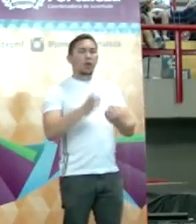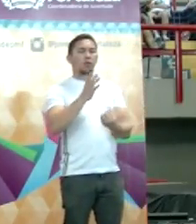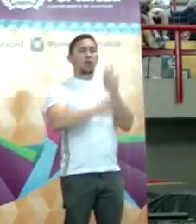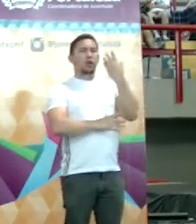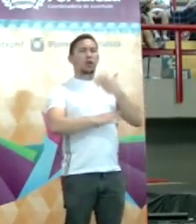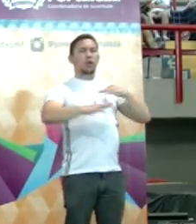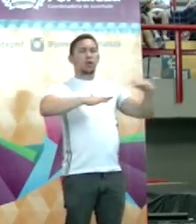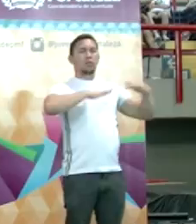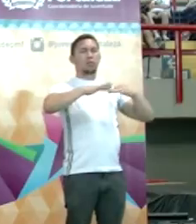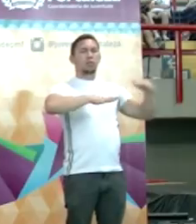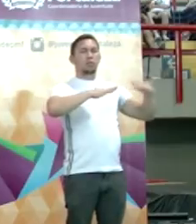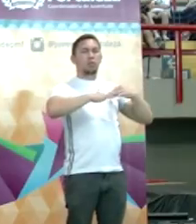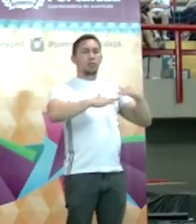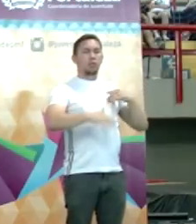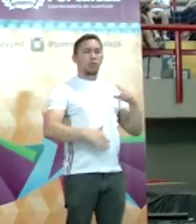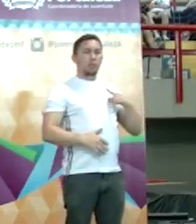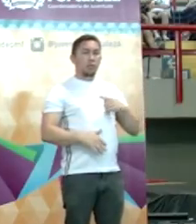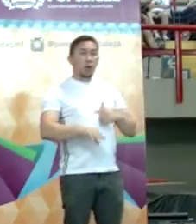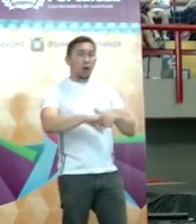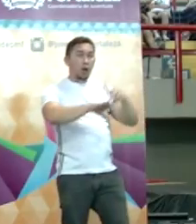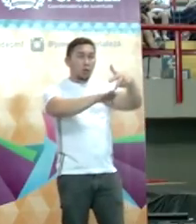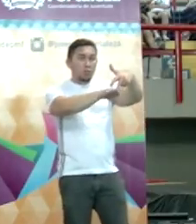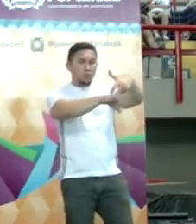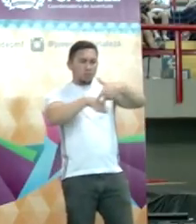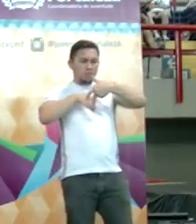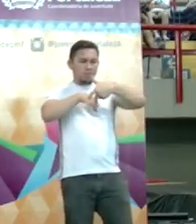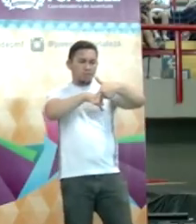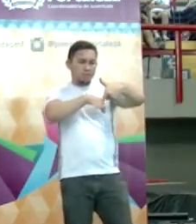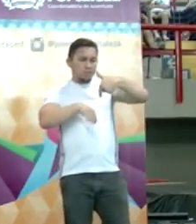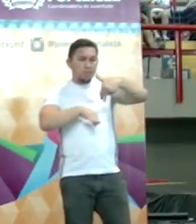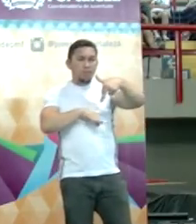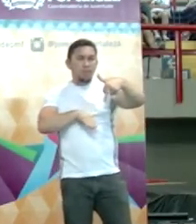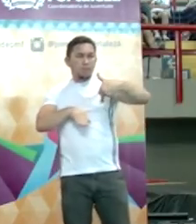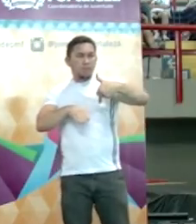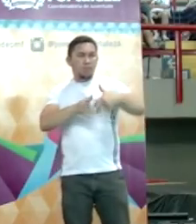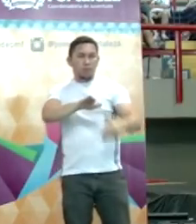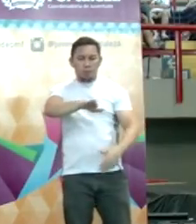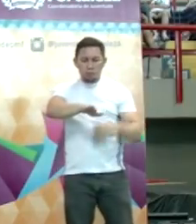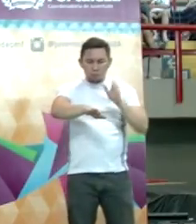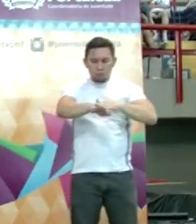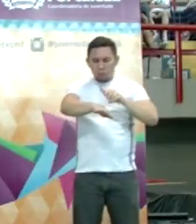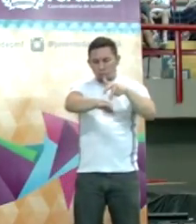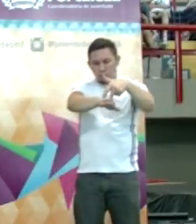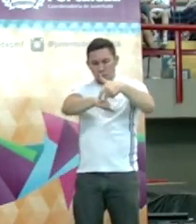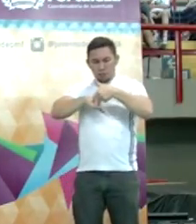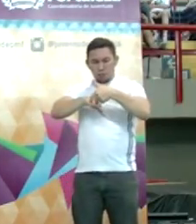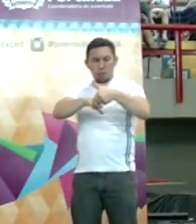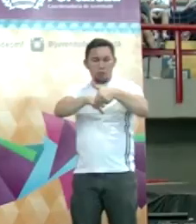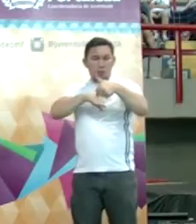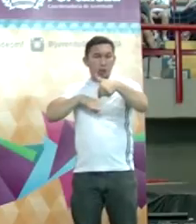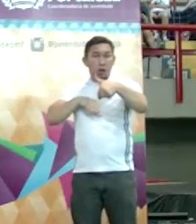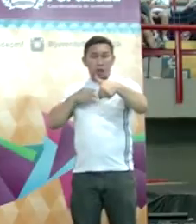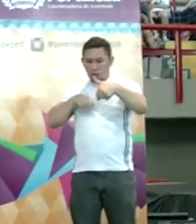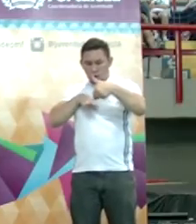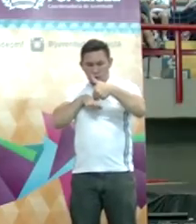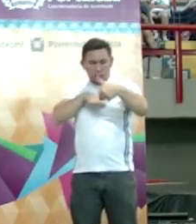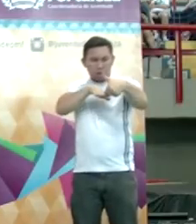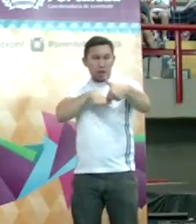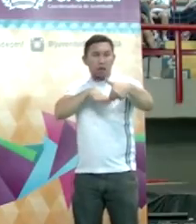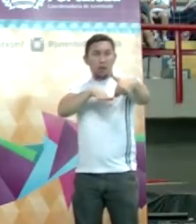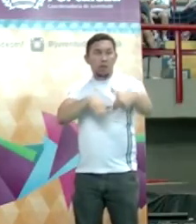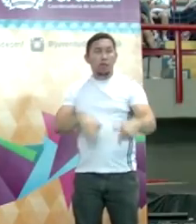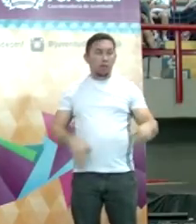movimento. Eu estou empurrando o chão para trás. Para trás. E o chão está me empurrando para onde? Para frente.